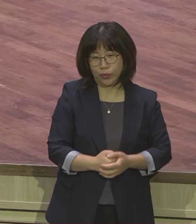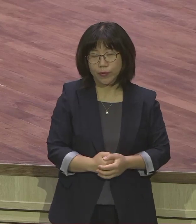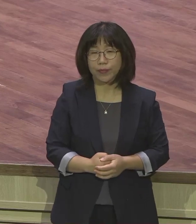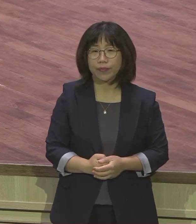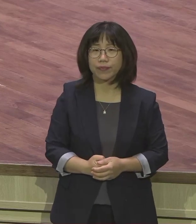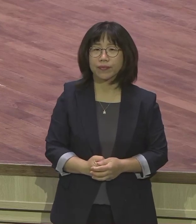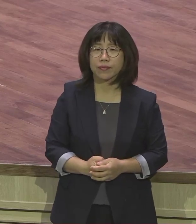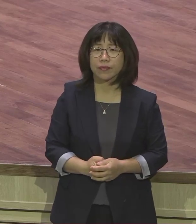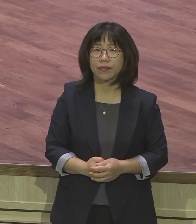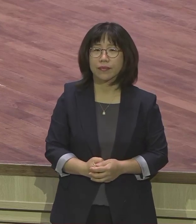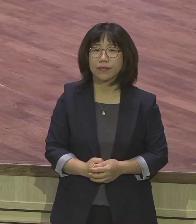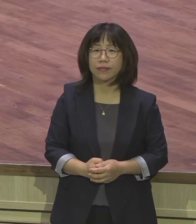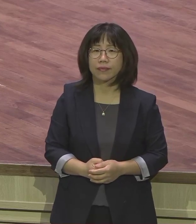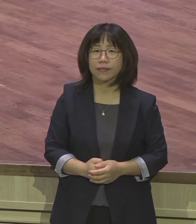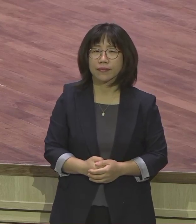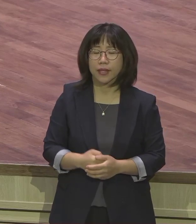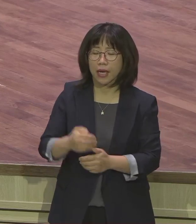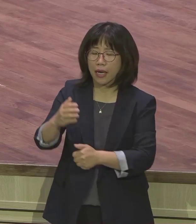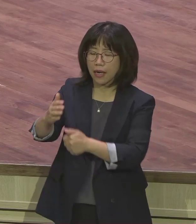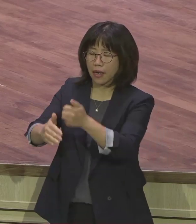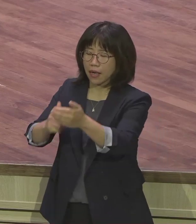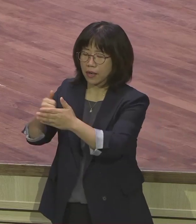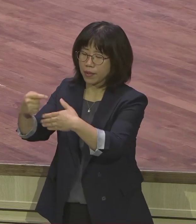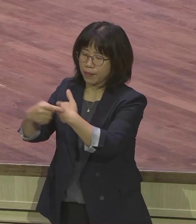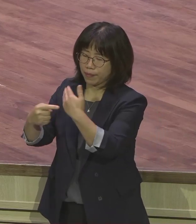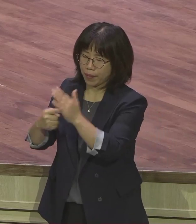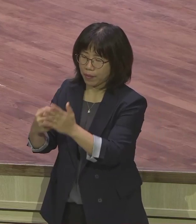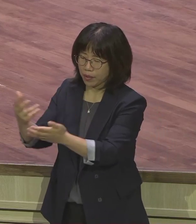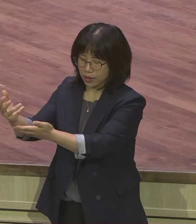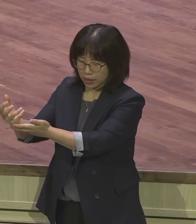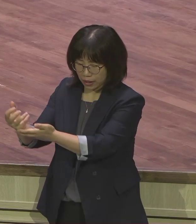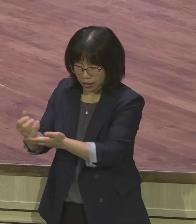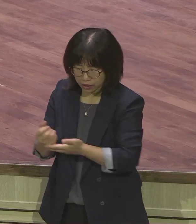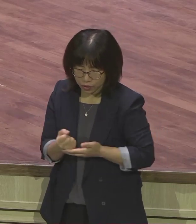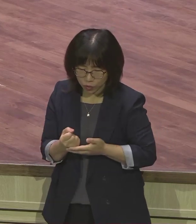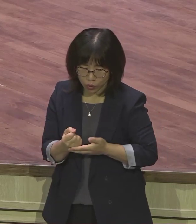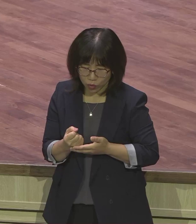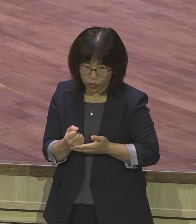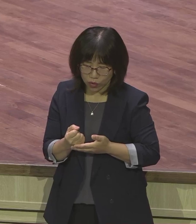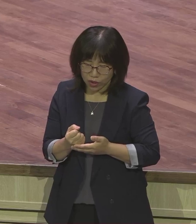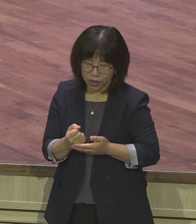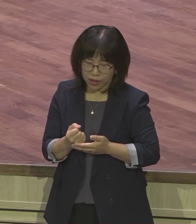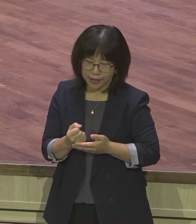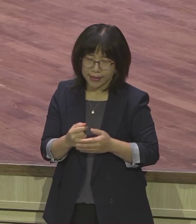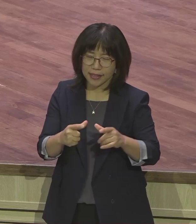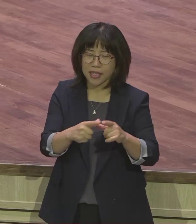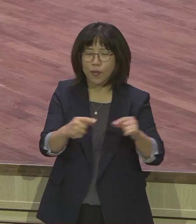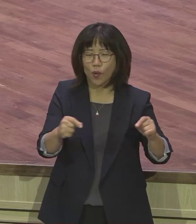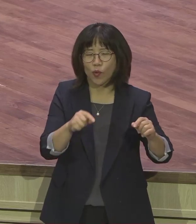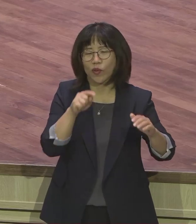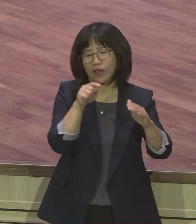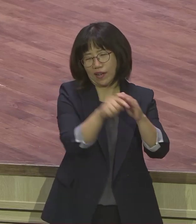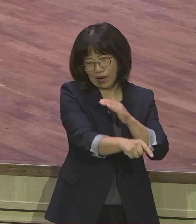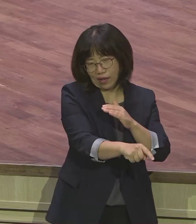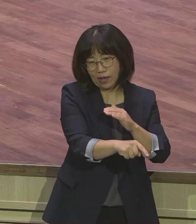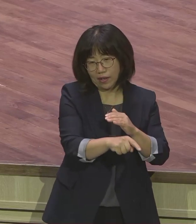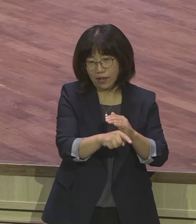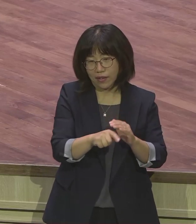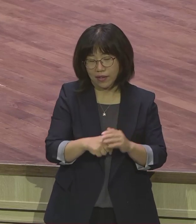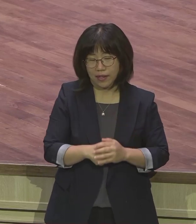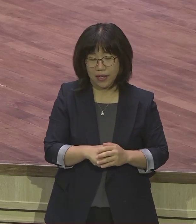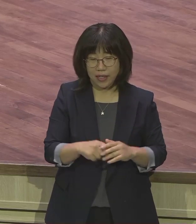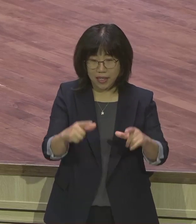이런 하나님의 가슴을 가지고 우리가 일본 현장 가는 겁니다. 일본을 가는데 내가 깜짝